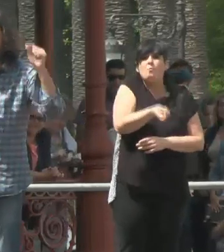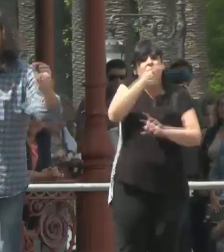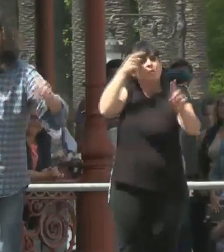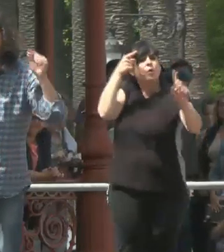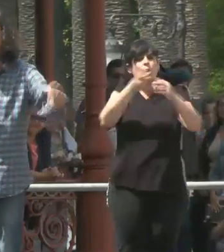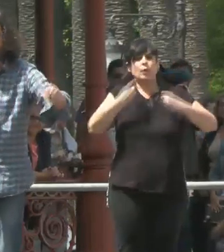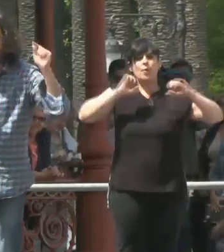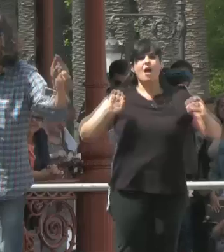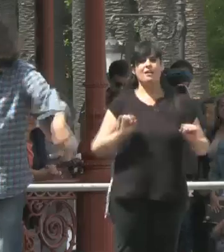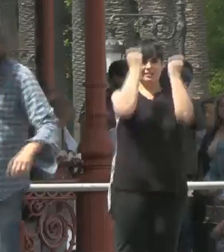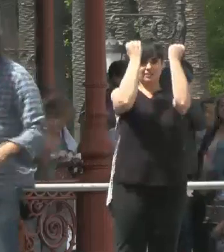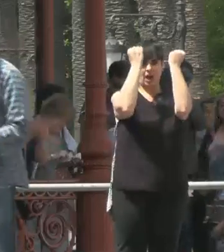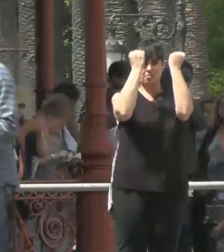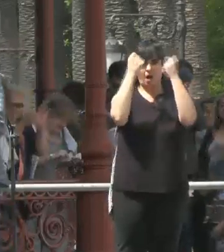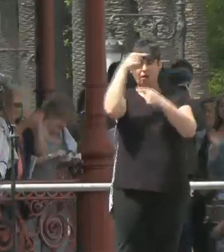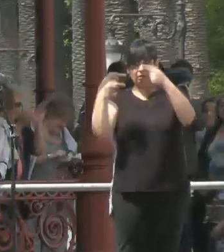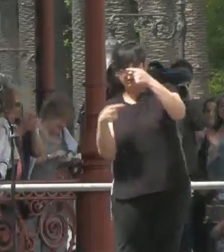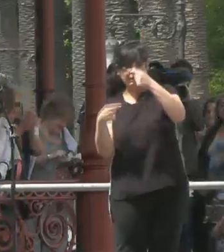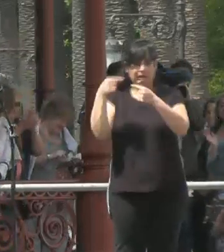vidas, non para cumprir o obxectivo do déficit.